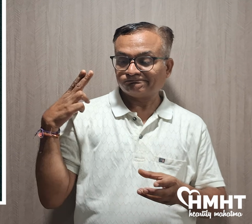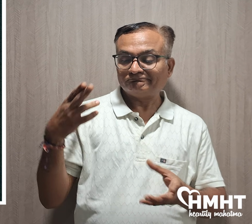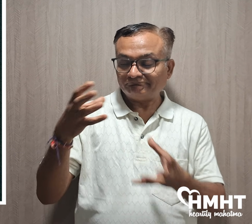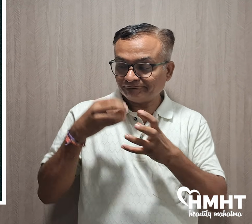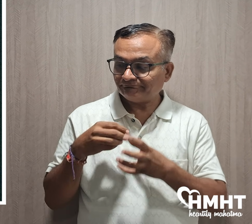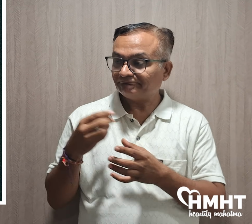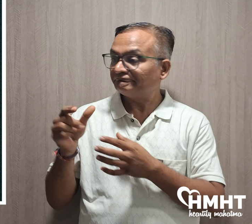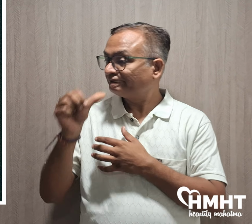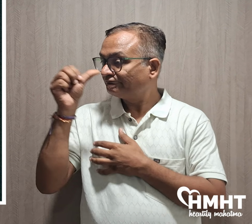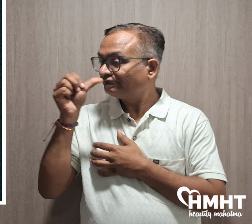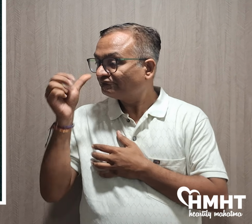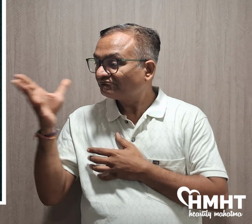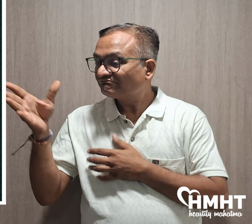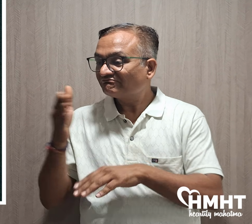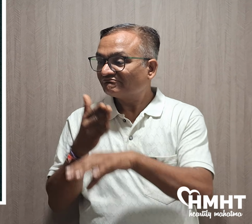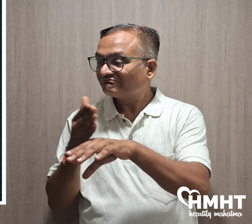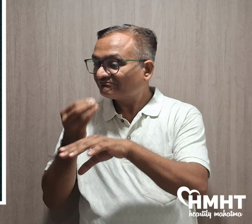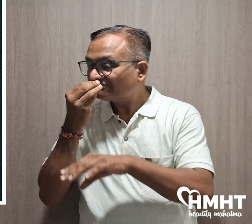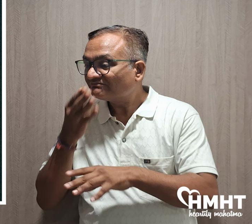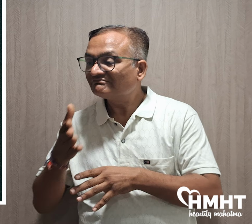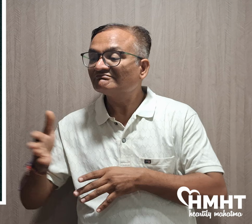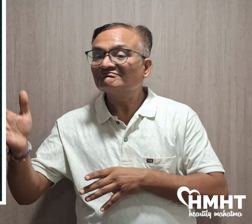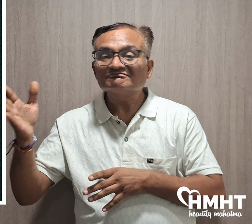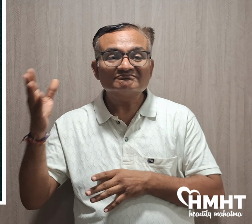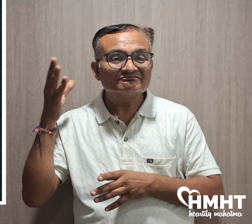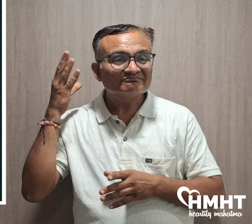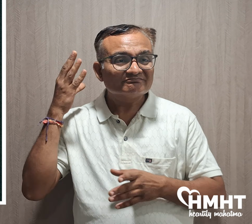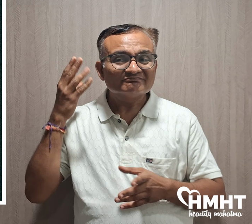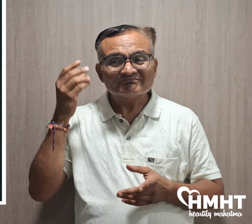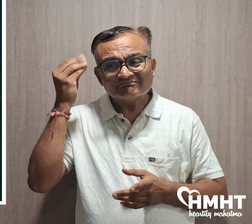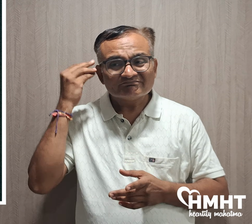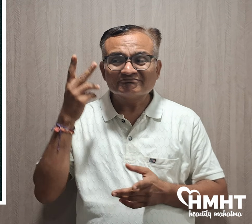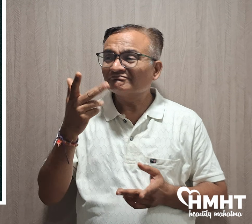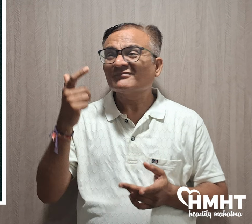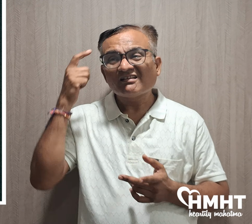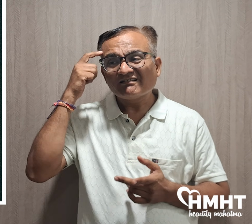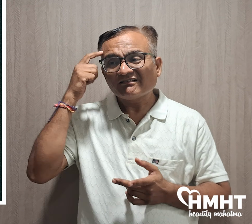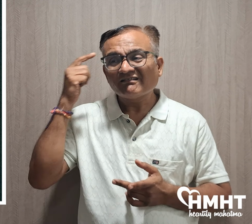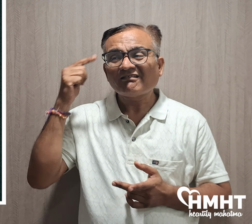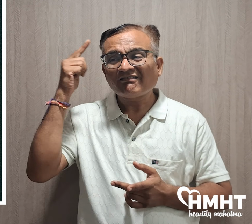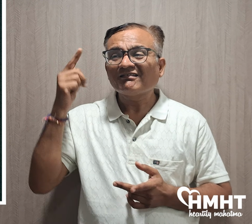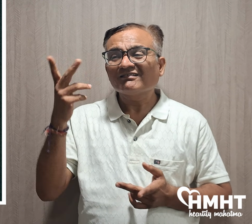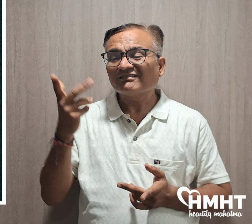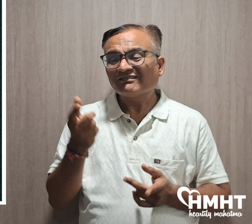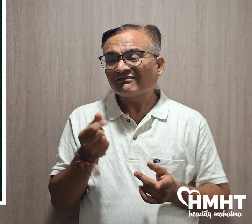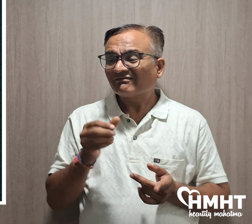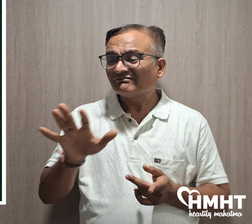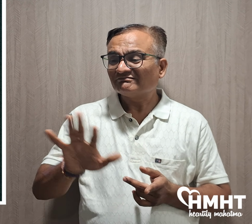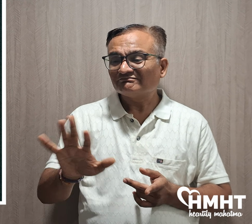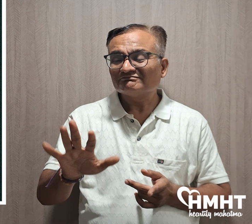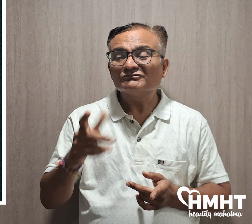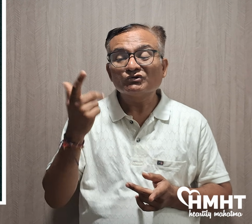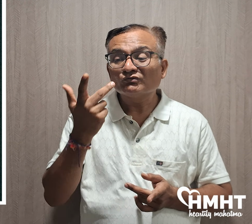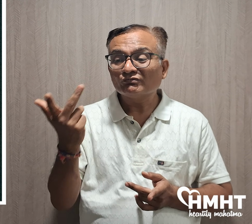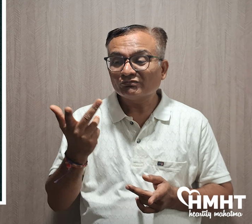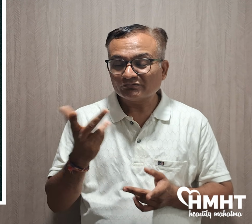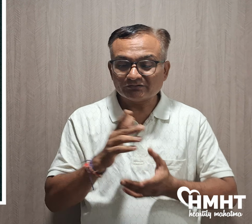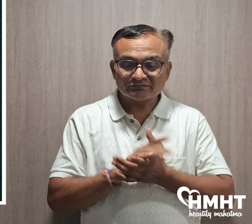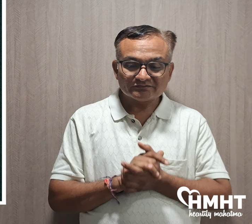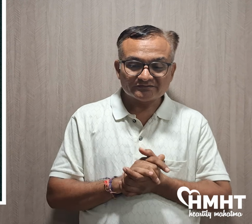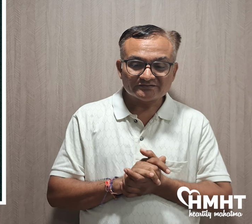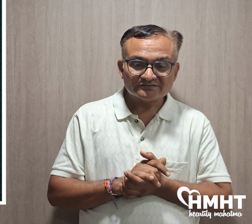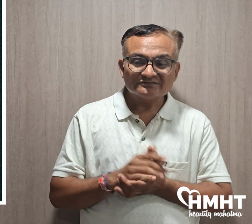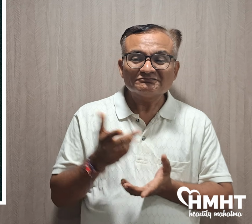લે, દારૂ પીવે, જલસા કરે, આવું બધું કરે. તો કે આપણને બી મન જ કાય છે, ત્યાં